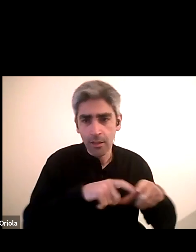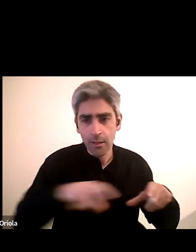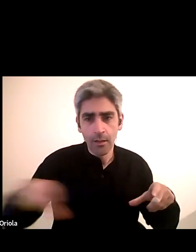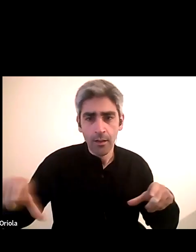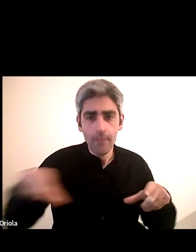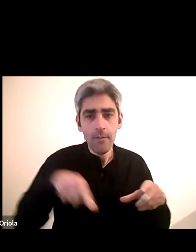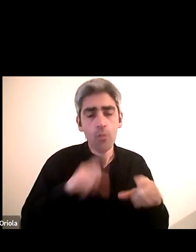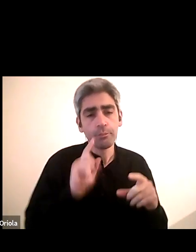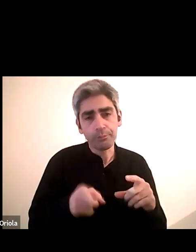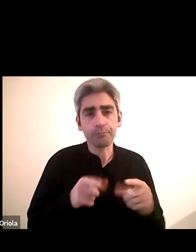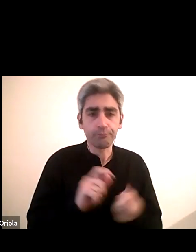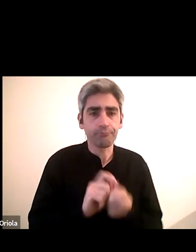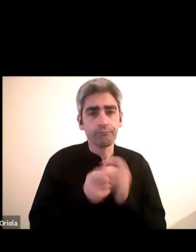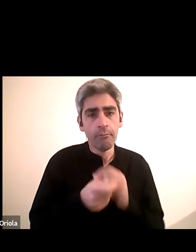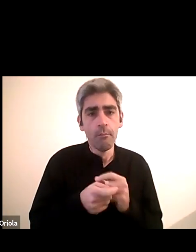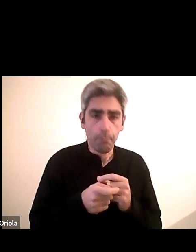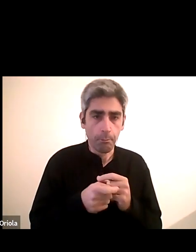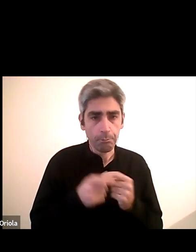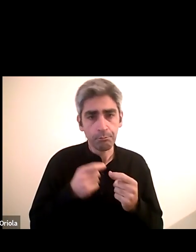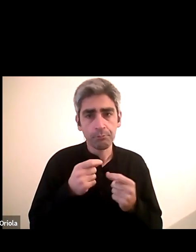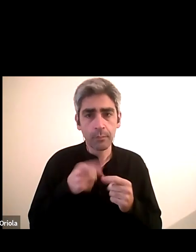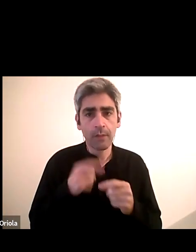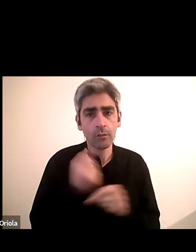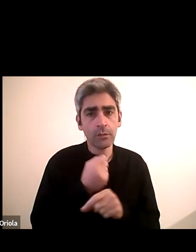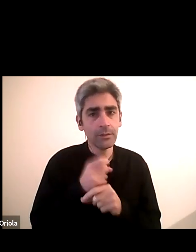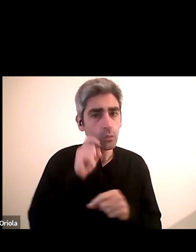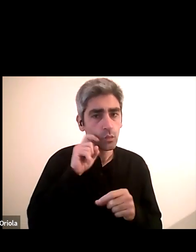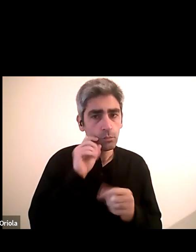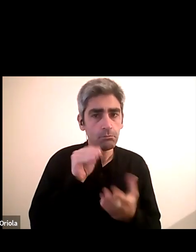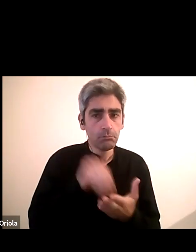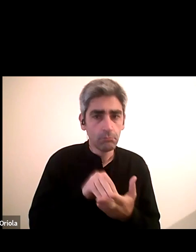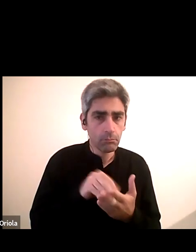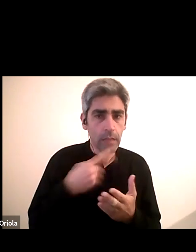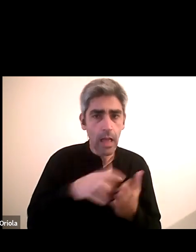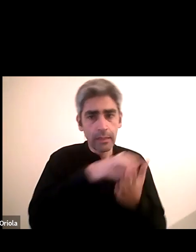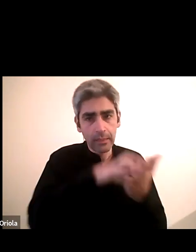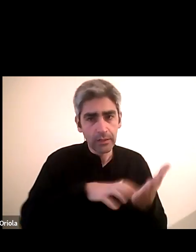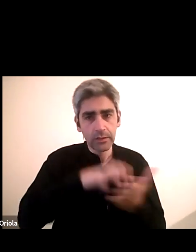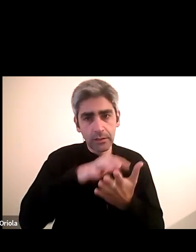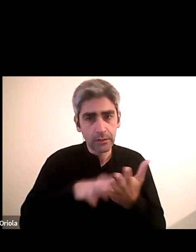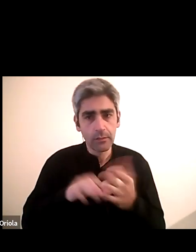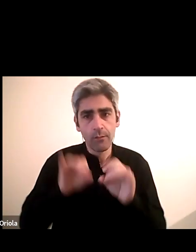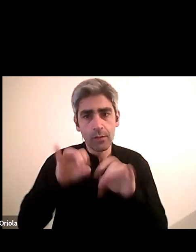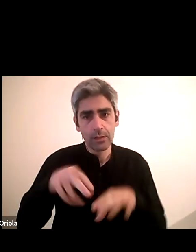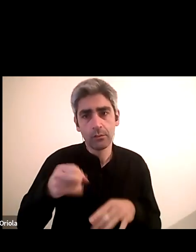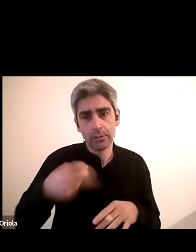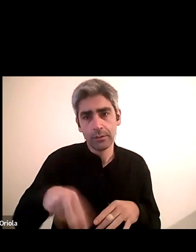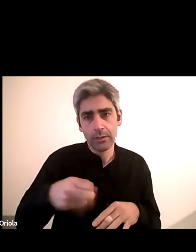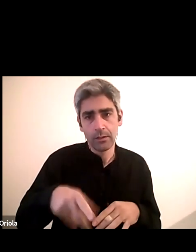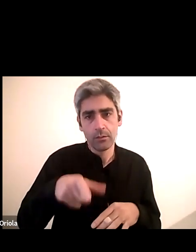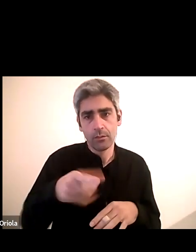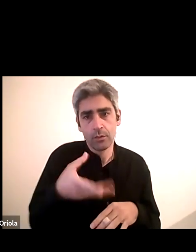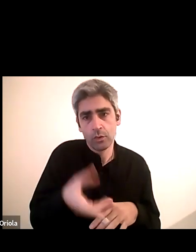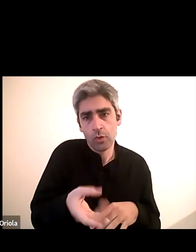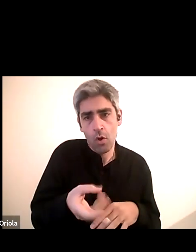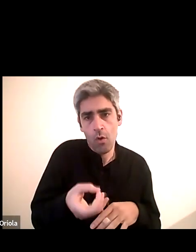a permitir a integração da função segurança. Há textos do final do século